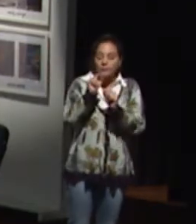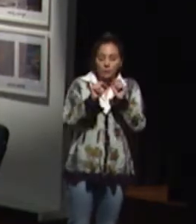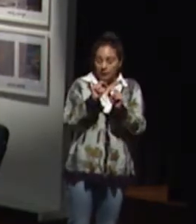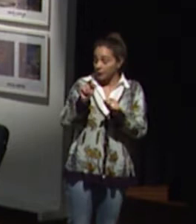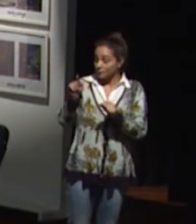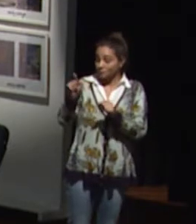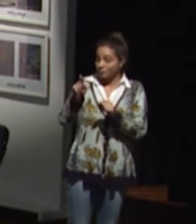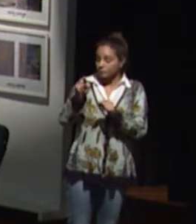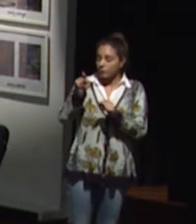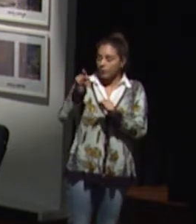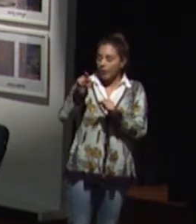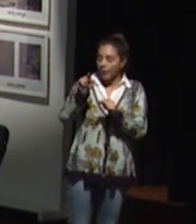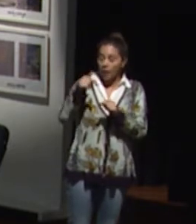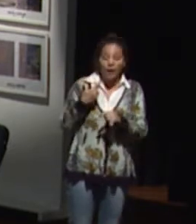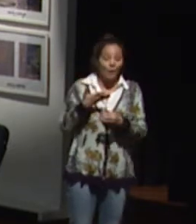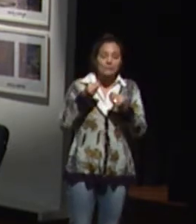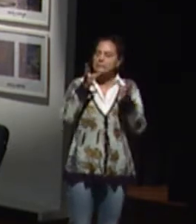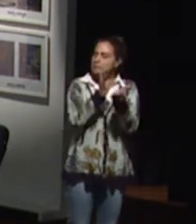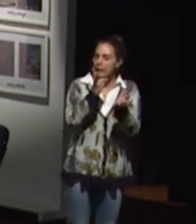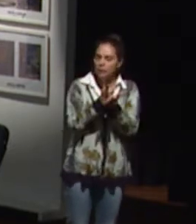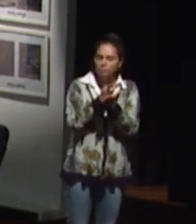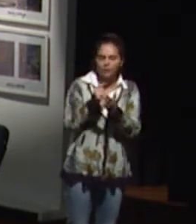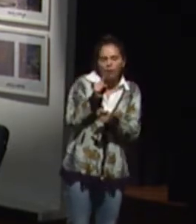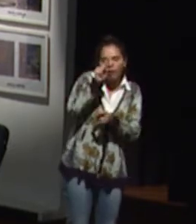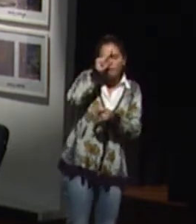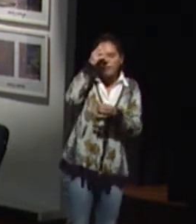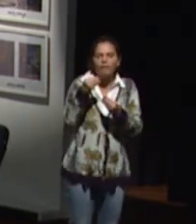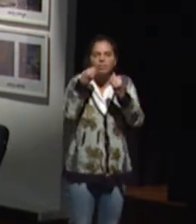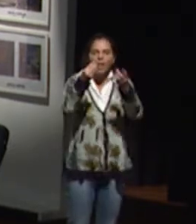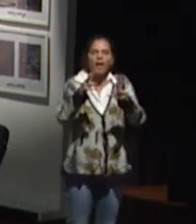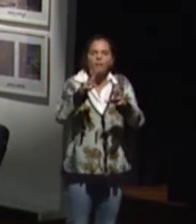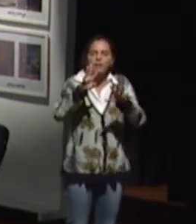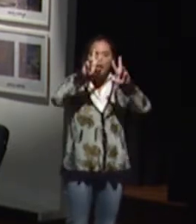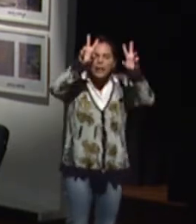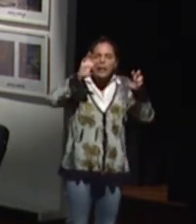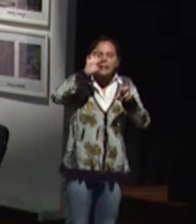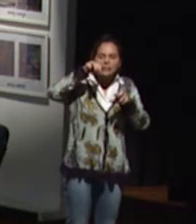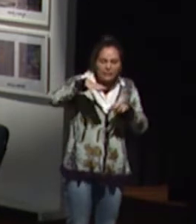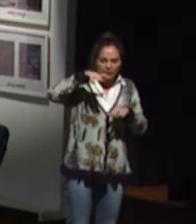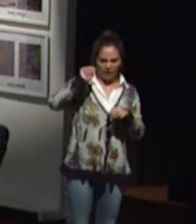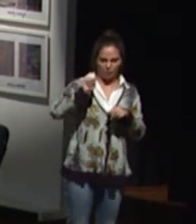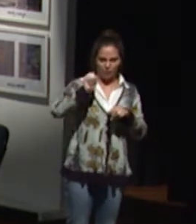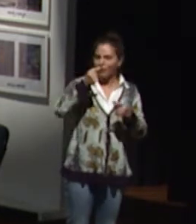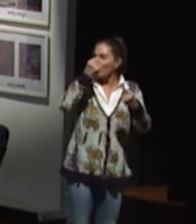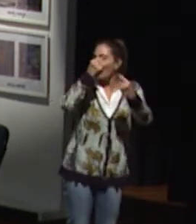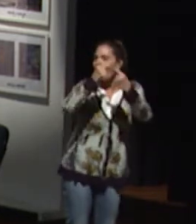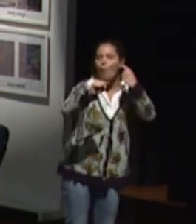E também o que aconteceu é que eu sempre, quando ia dar um tema, ensinar um